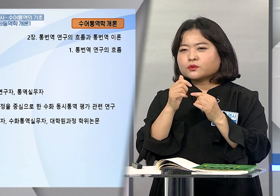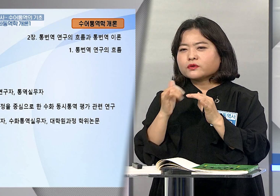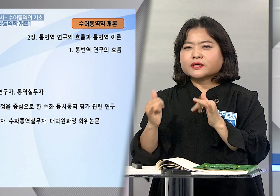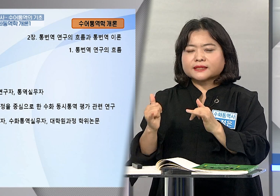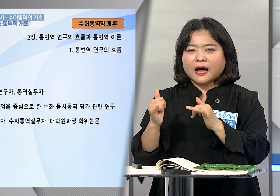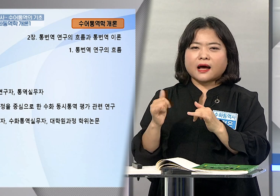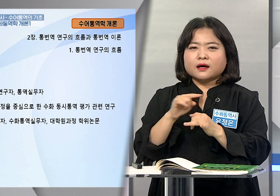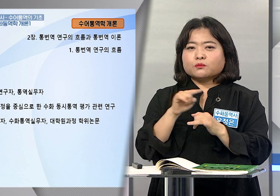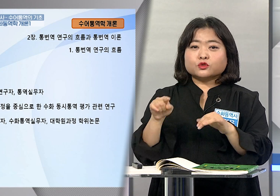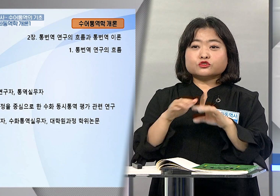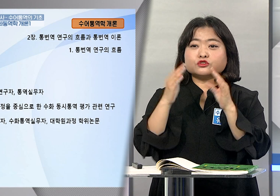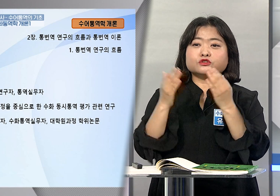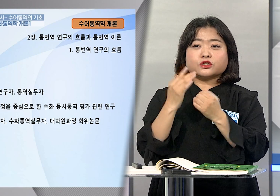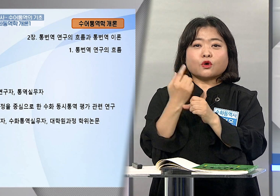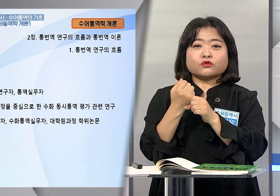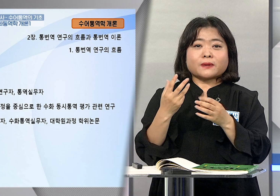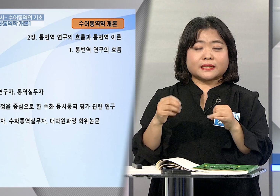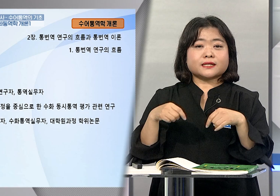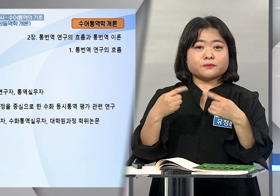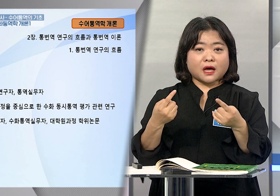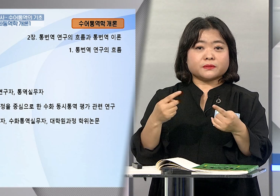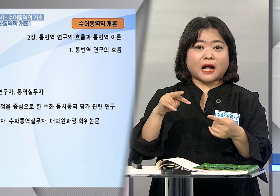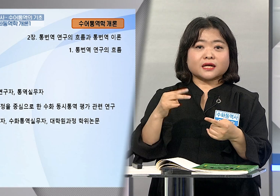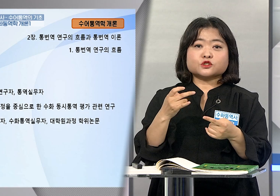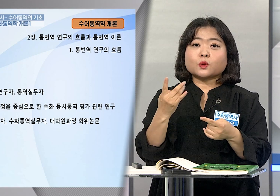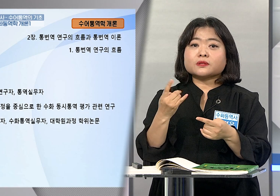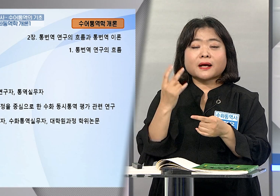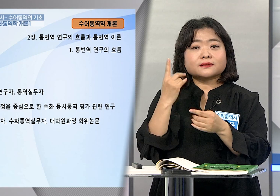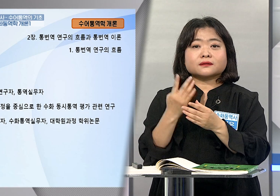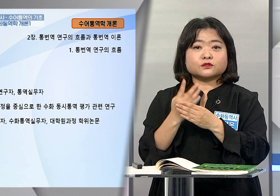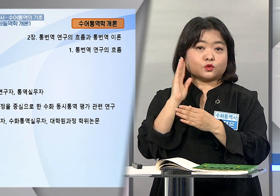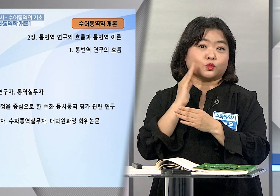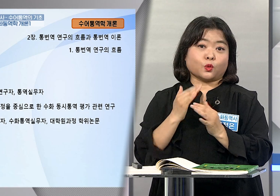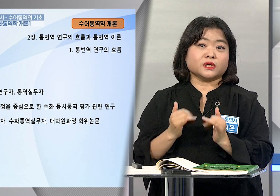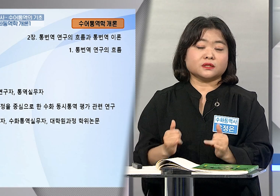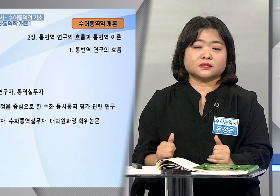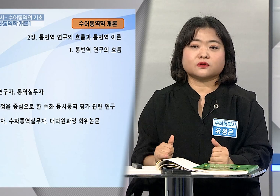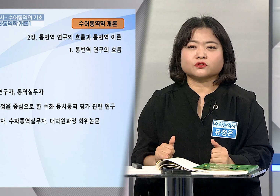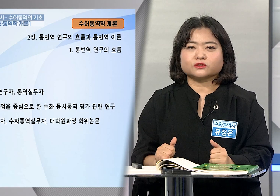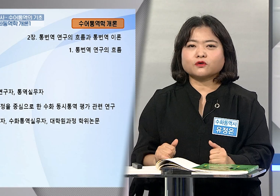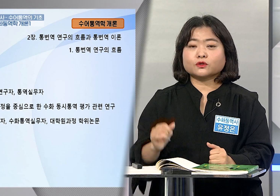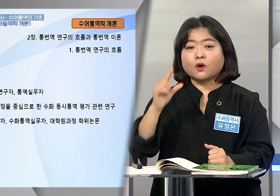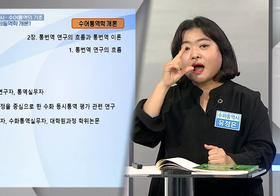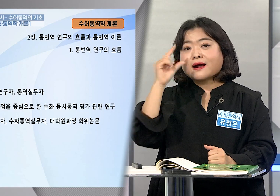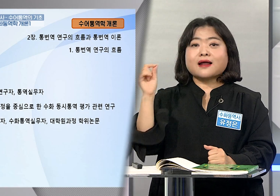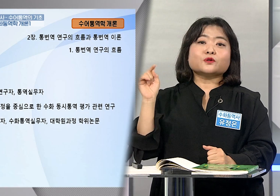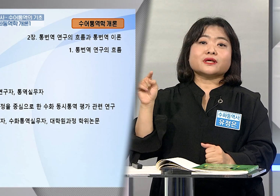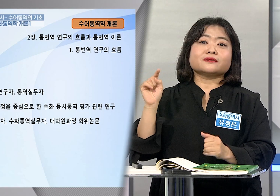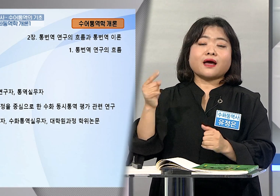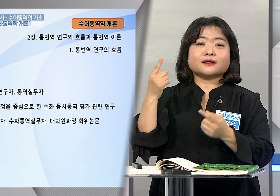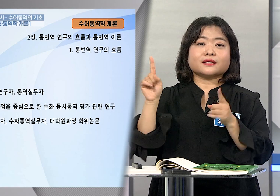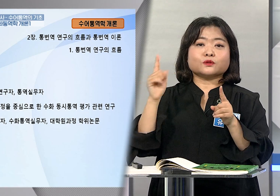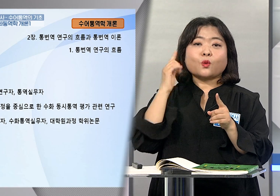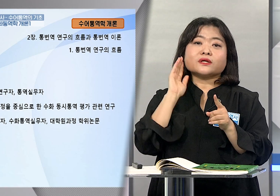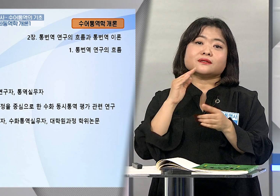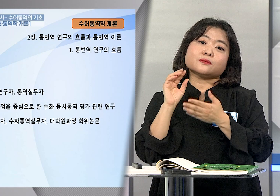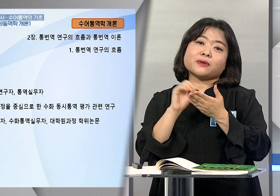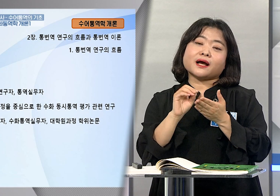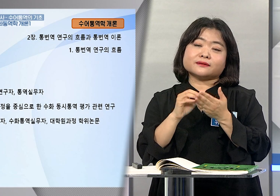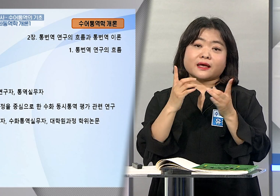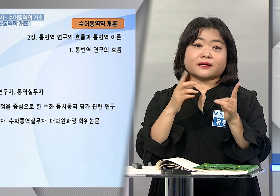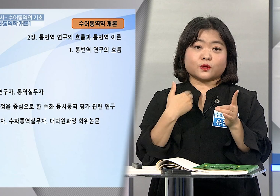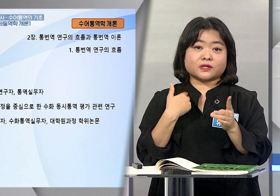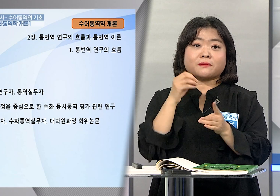연구자, 수화통역사 모두 이 연구에 많이 참여합니다. 아까 스토키 박사 같은 경우도 농인이시거든요. 그리고 갈로댓 대학이